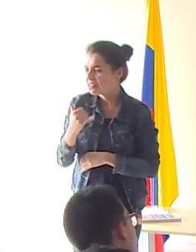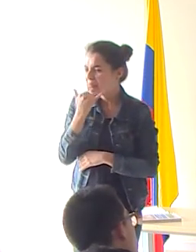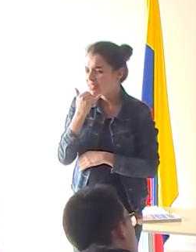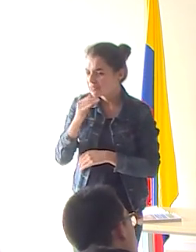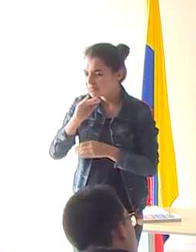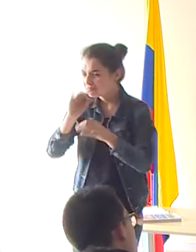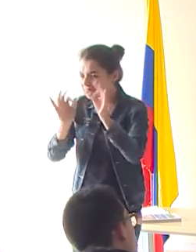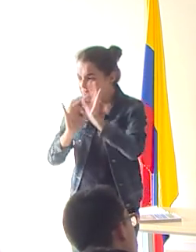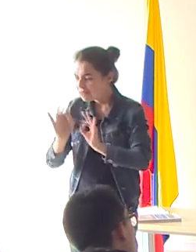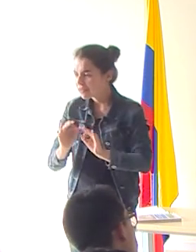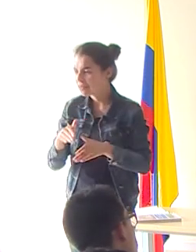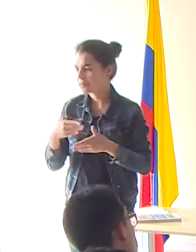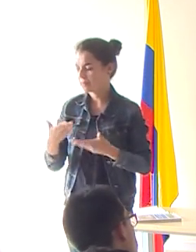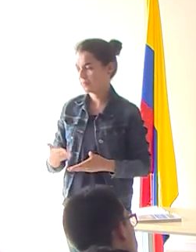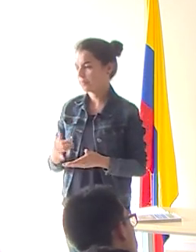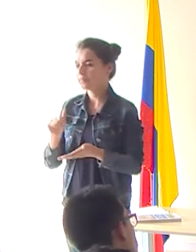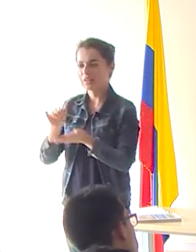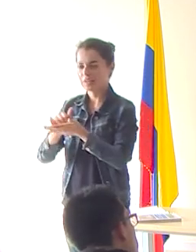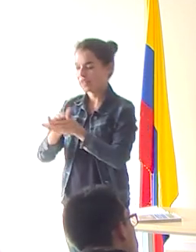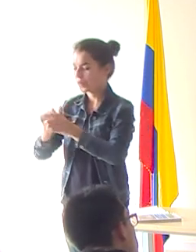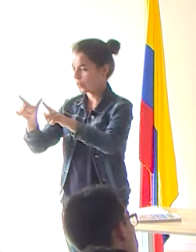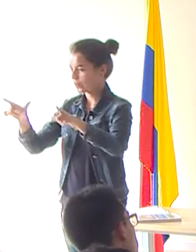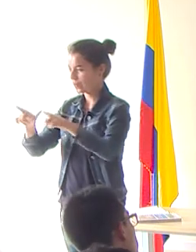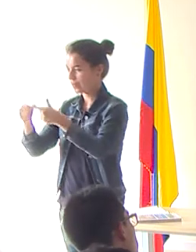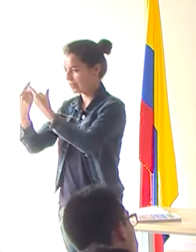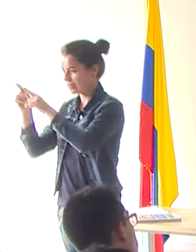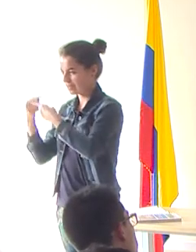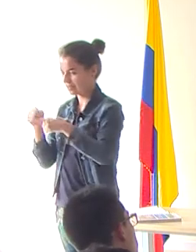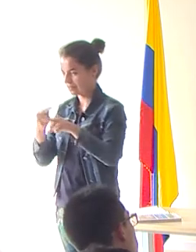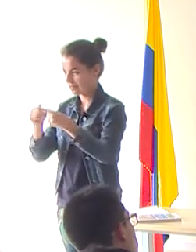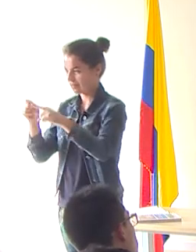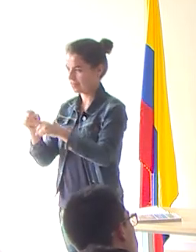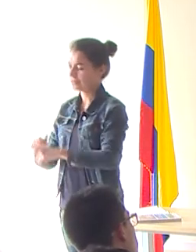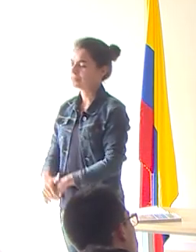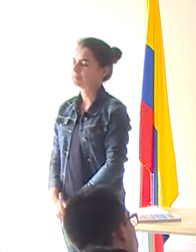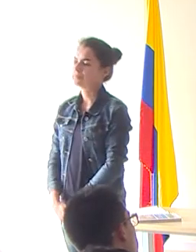igual situación por ahí están otros botaderos en cundinamarca